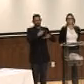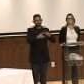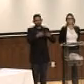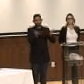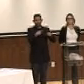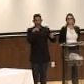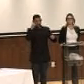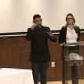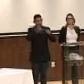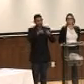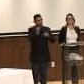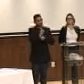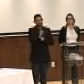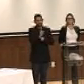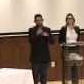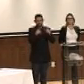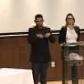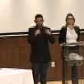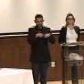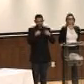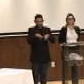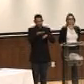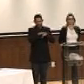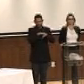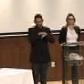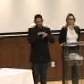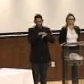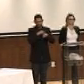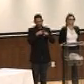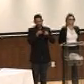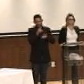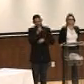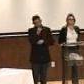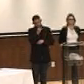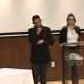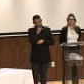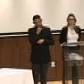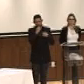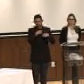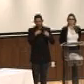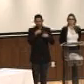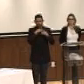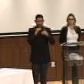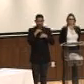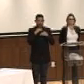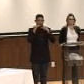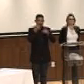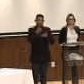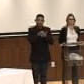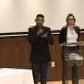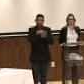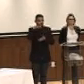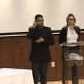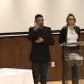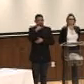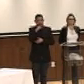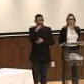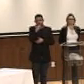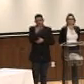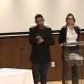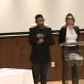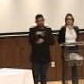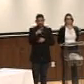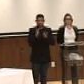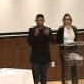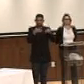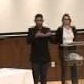Concordando ou não, a gente precisa conversar. Infelizmente, muitas vezes a gente é obrigado a ouvir o que não quer. Mas faz parte da